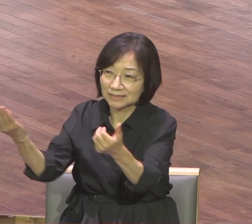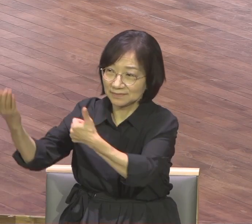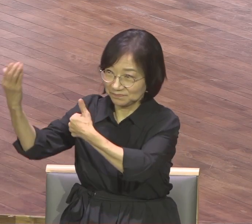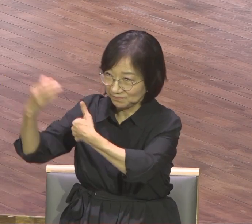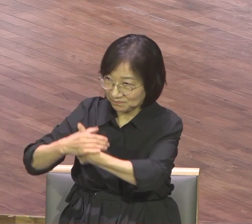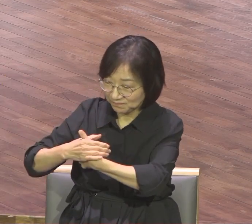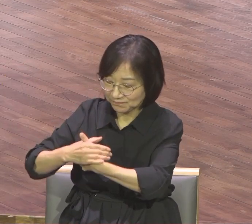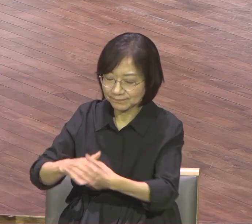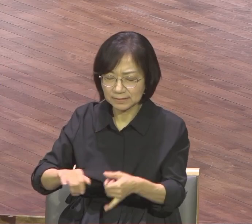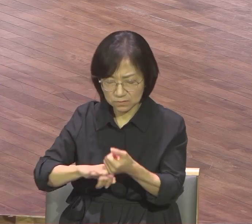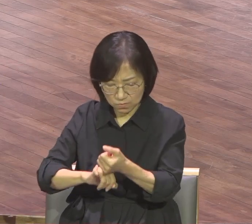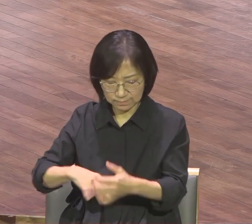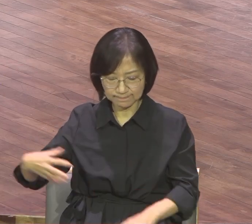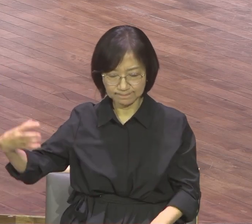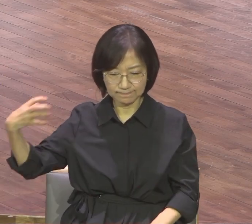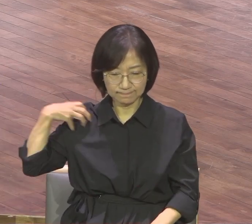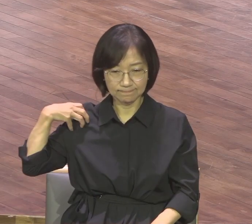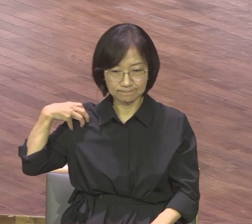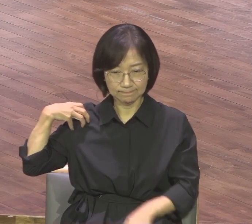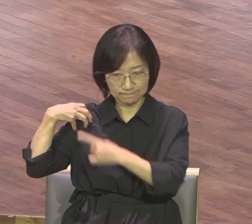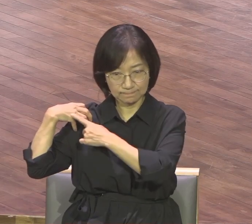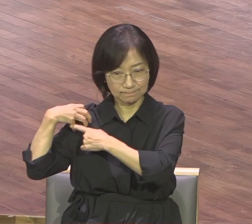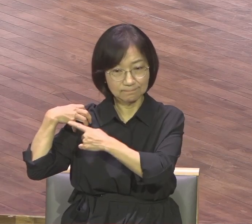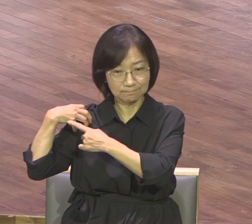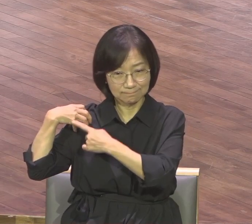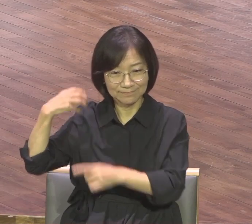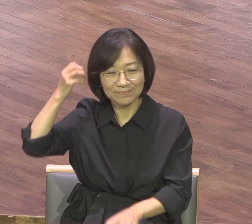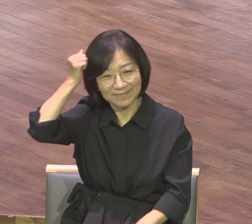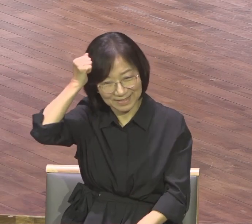됩니다. 영국 속담 이런 말이 있어요.